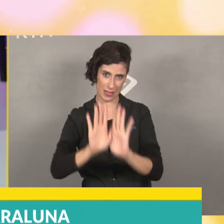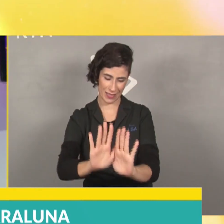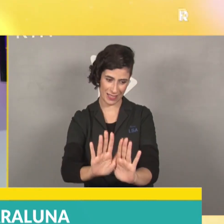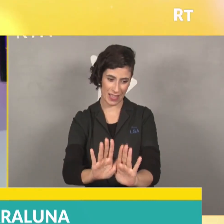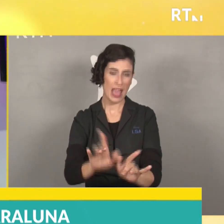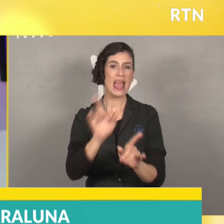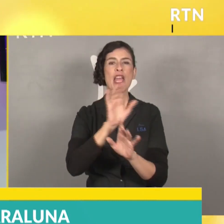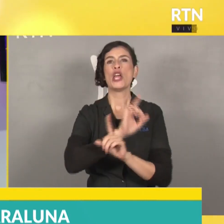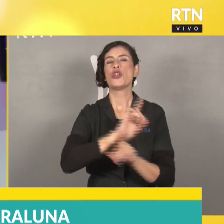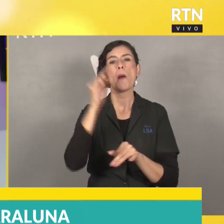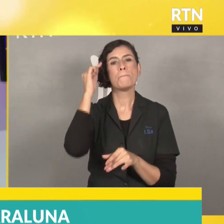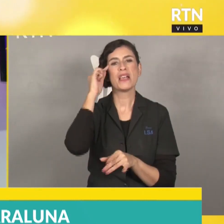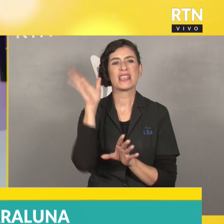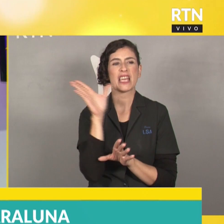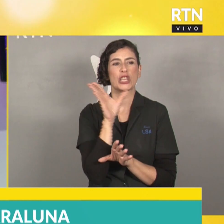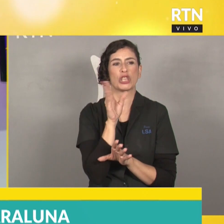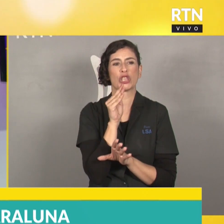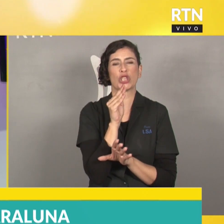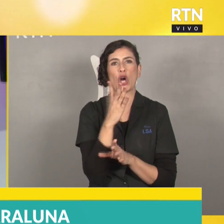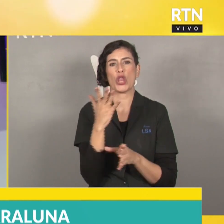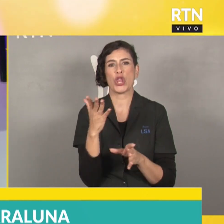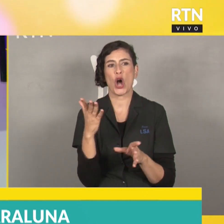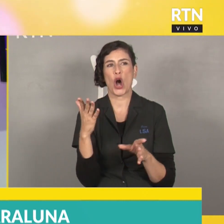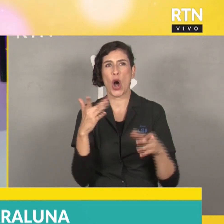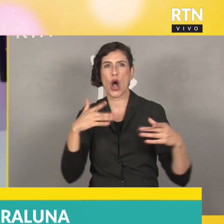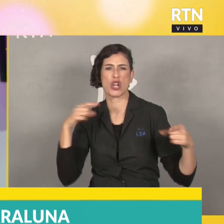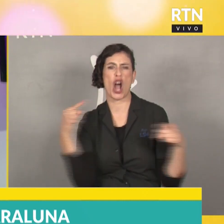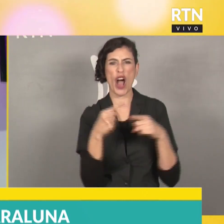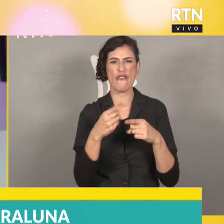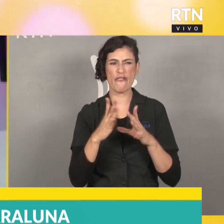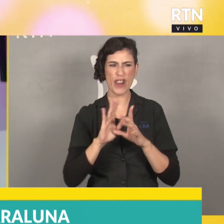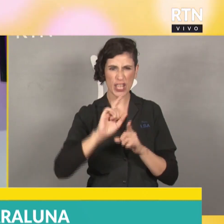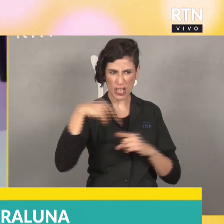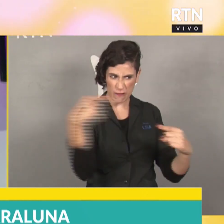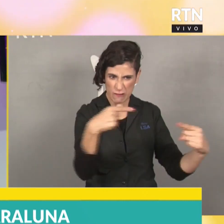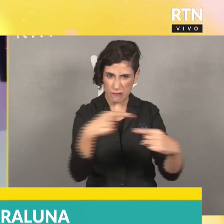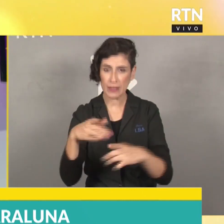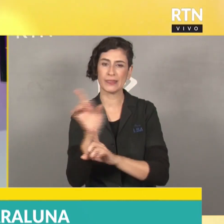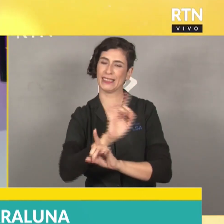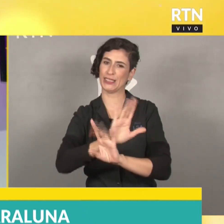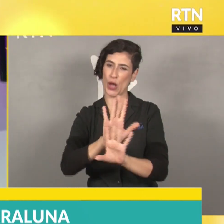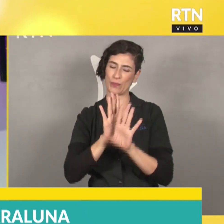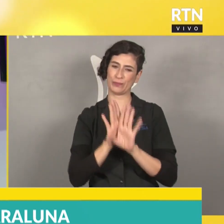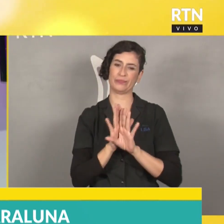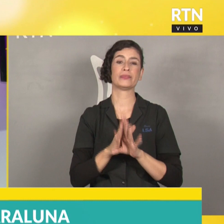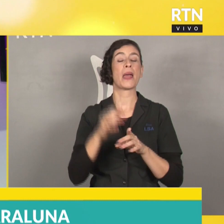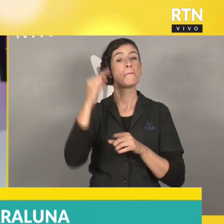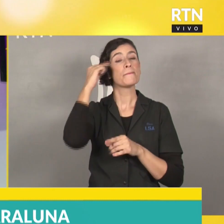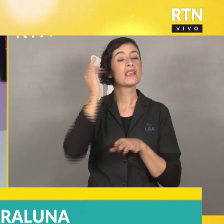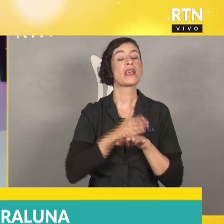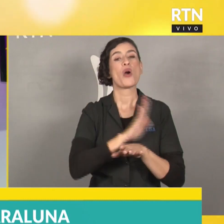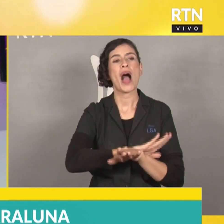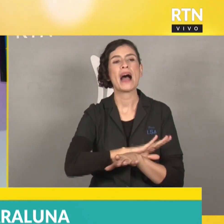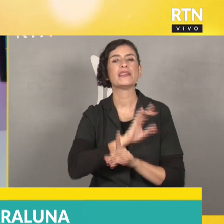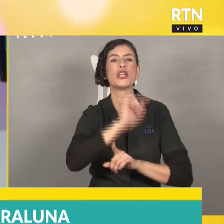nada personal. Muy bien. Porque va a haber una tendencia al choque y al conflicto entre personas. Así que, no tomarse nada